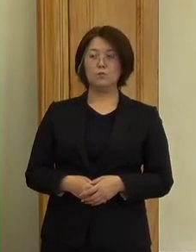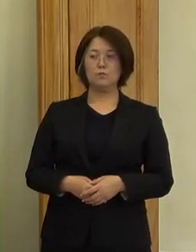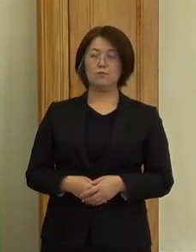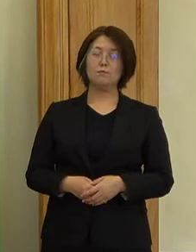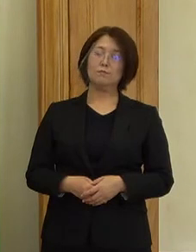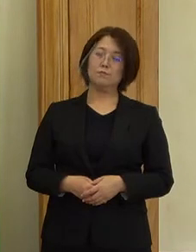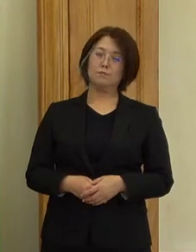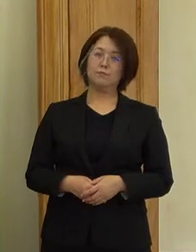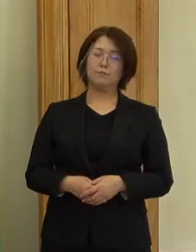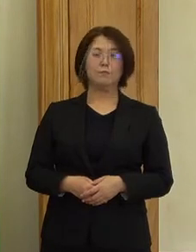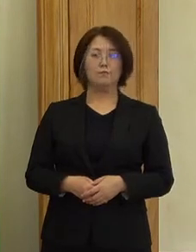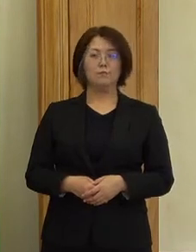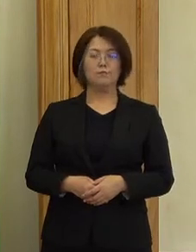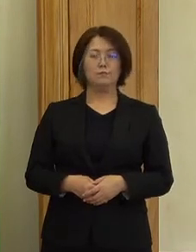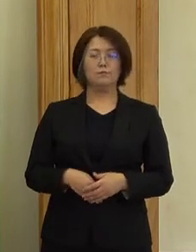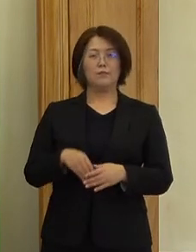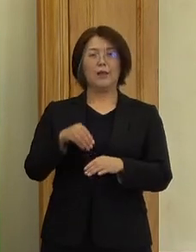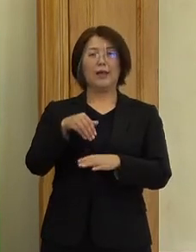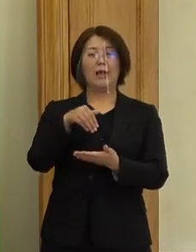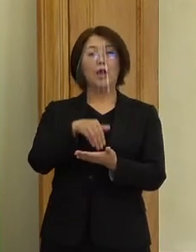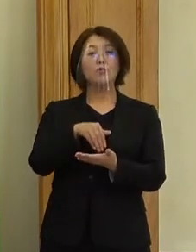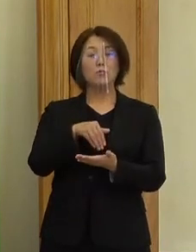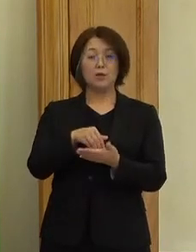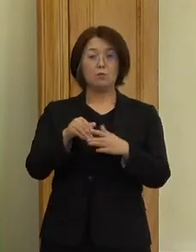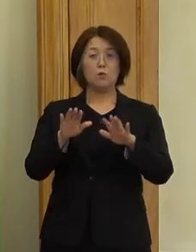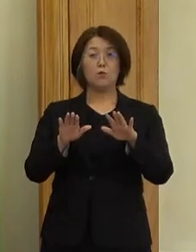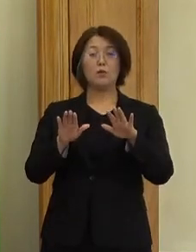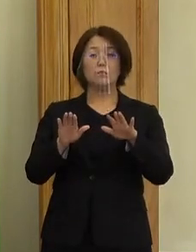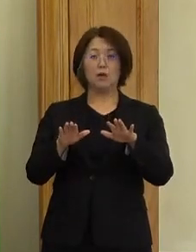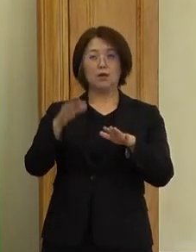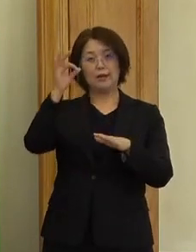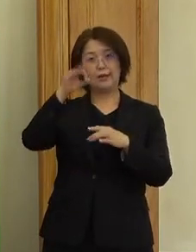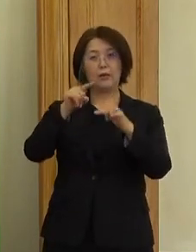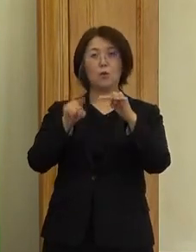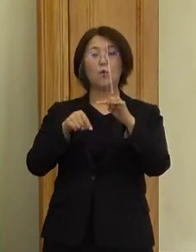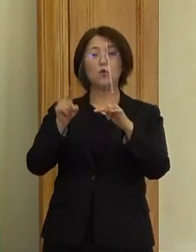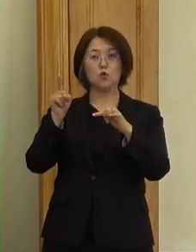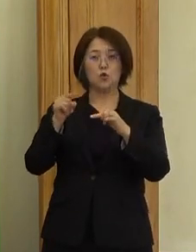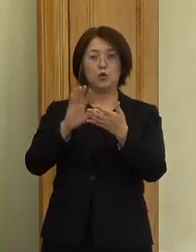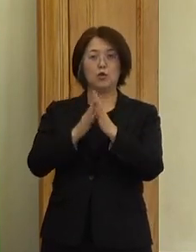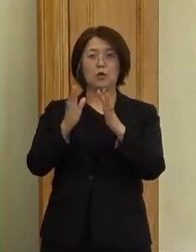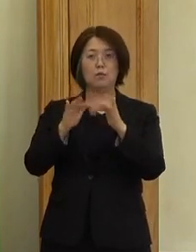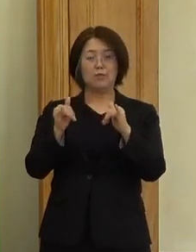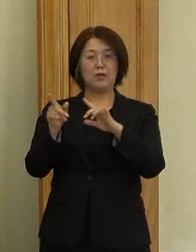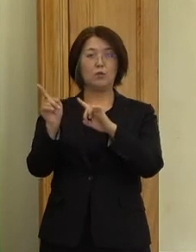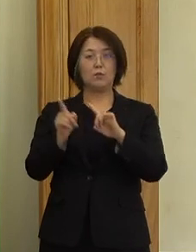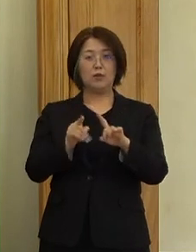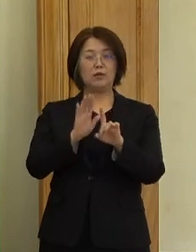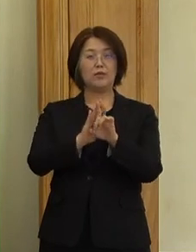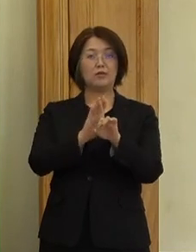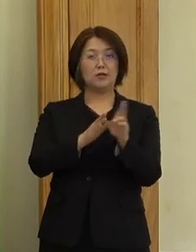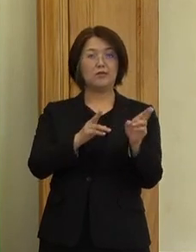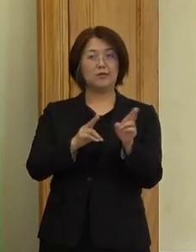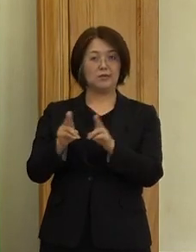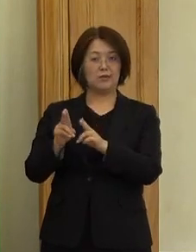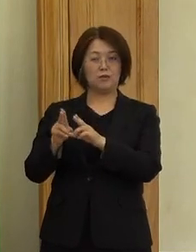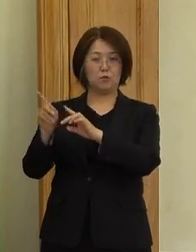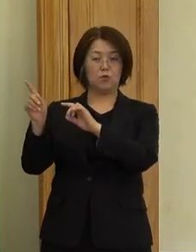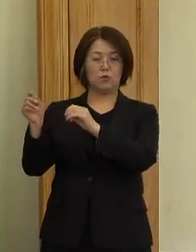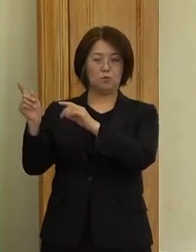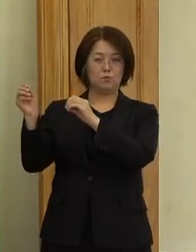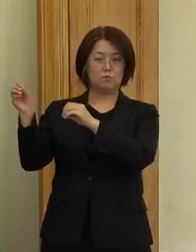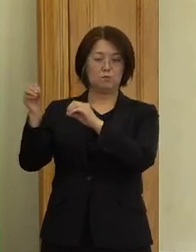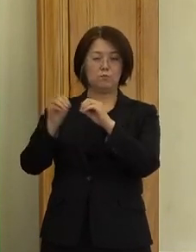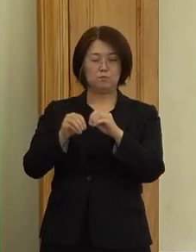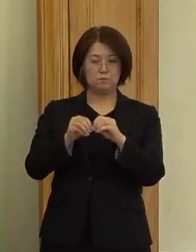いや、それはあくまで今もですね、その観光庁の県民割支援制度に基づいて運営している